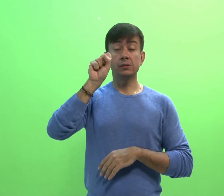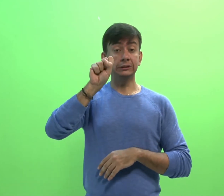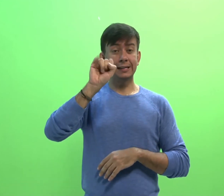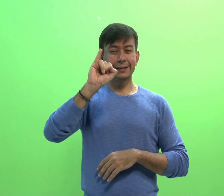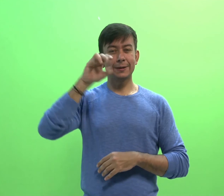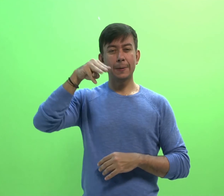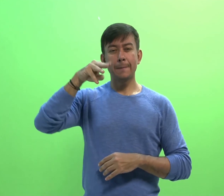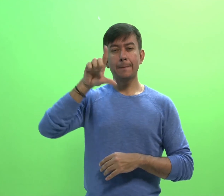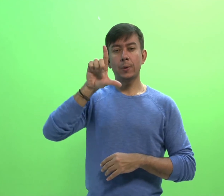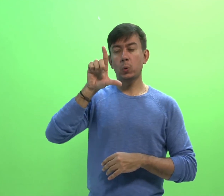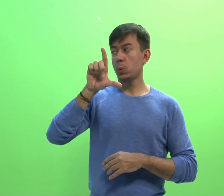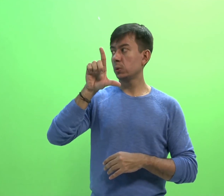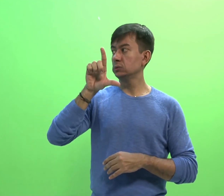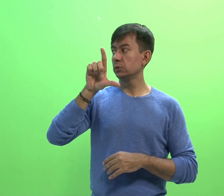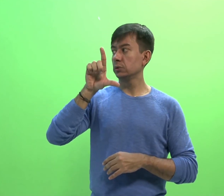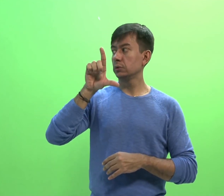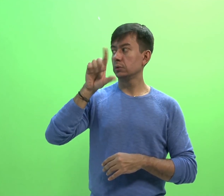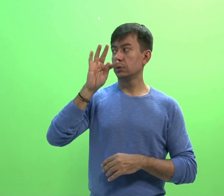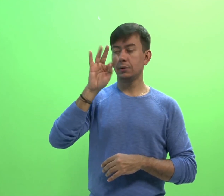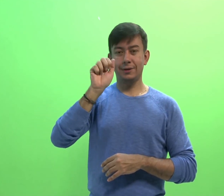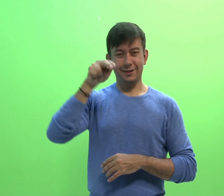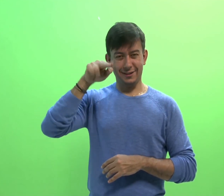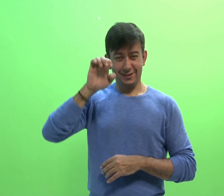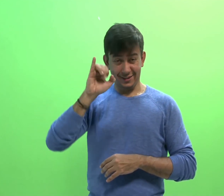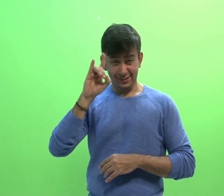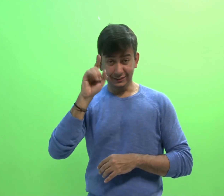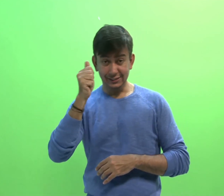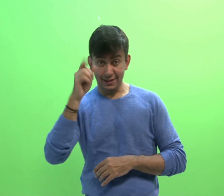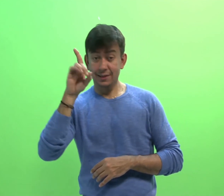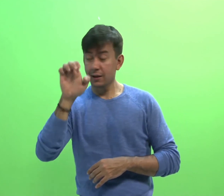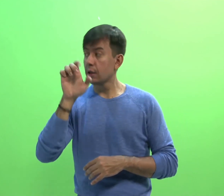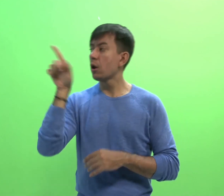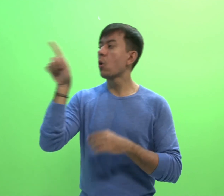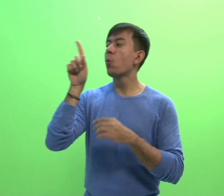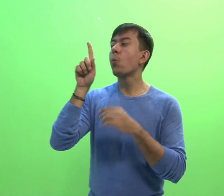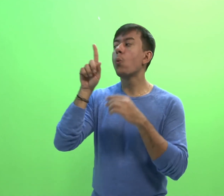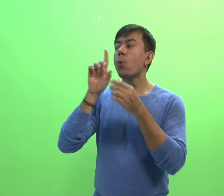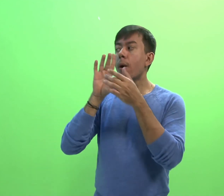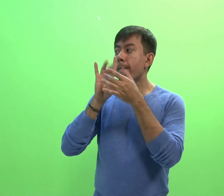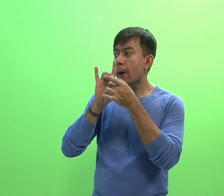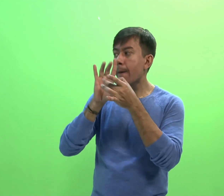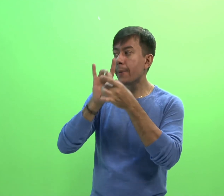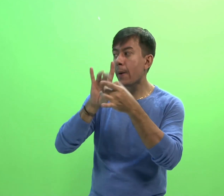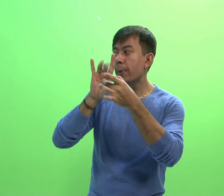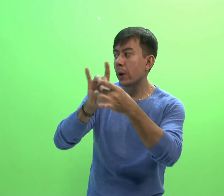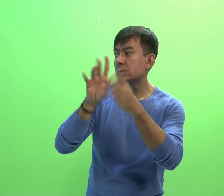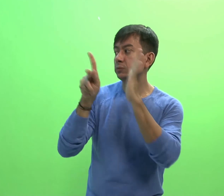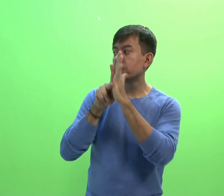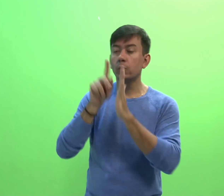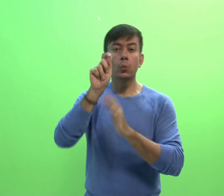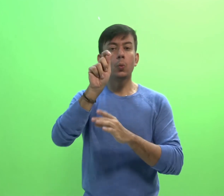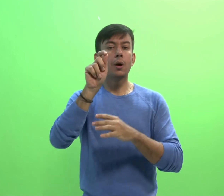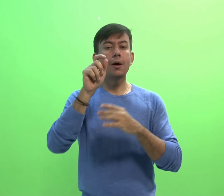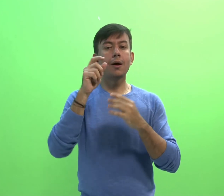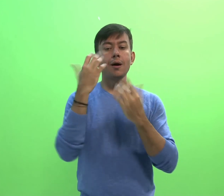A simultaneidade, ela faz links. É como as mãos, com a configuração de mão e, de